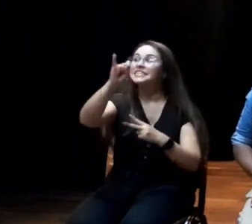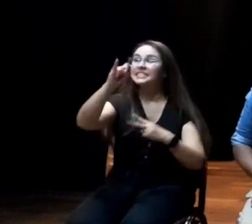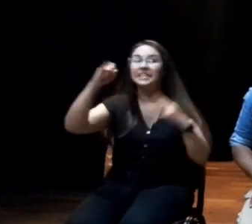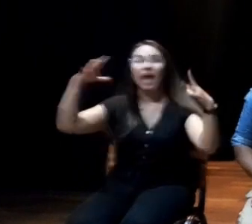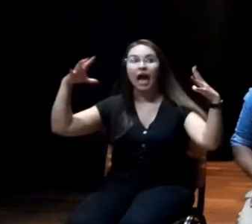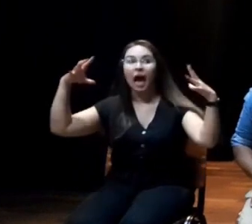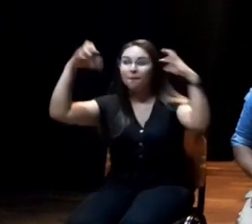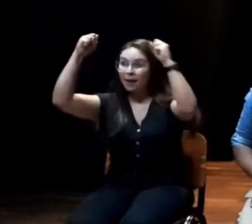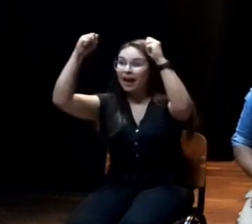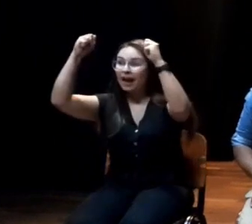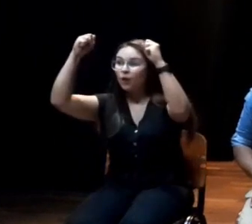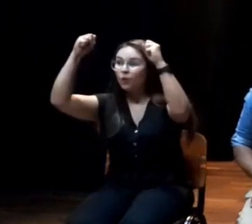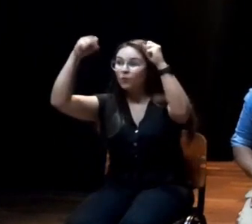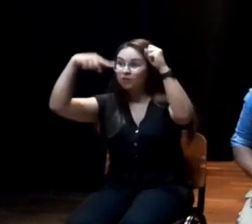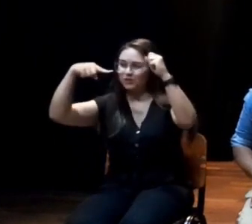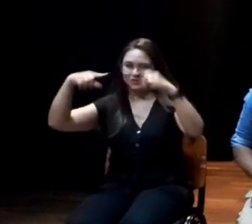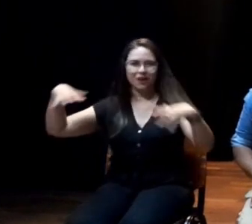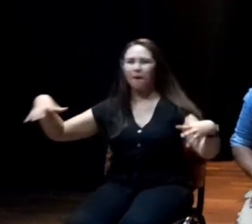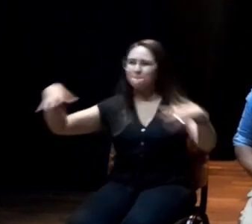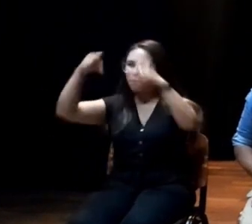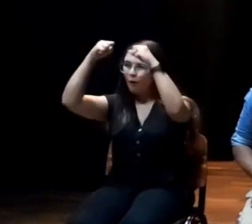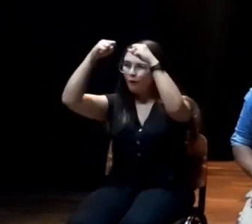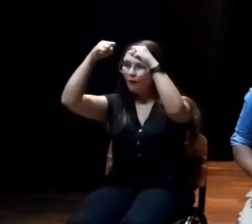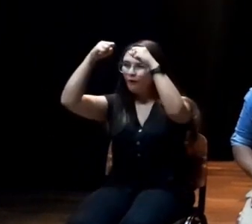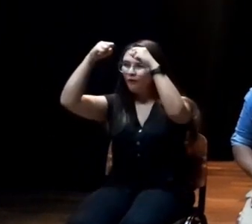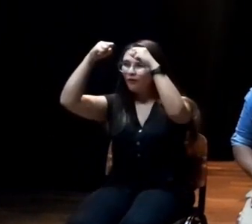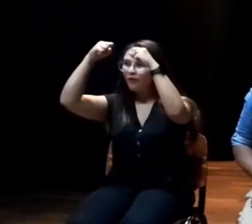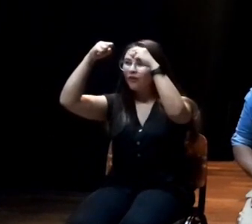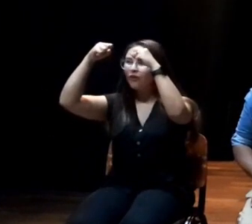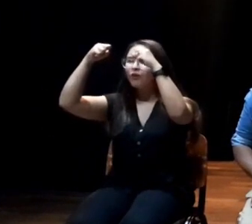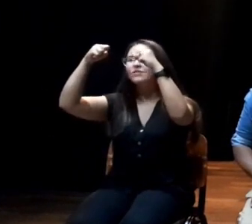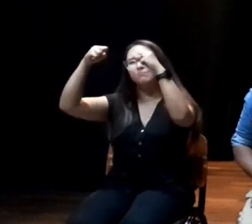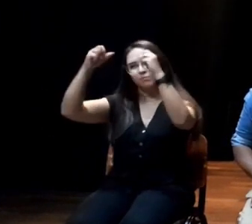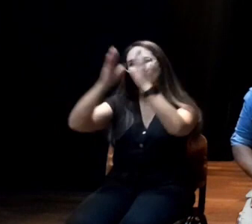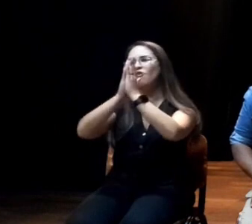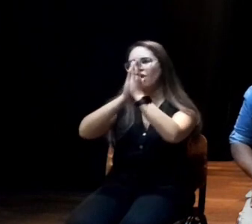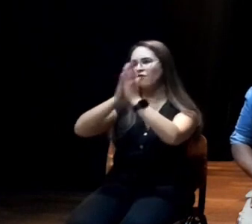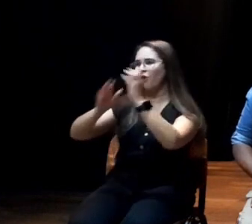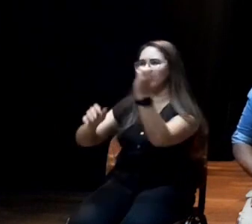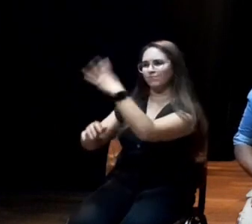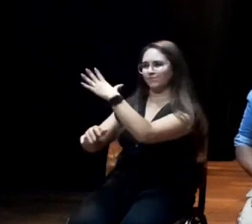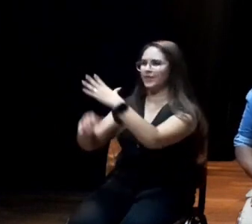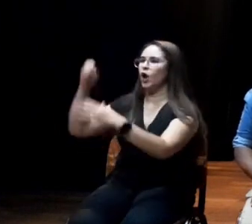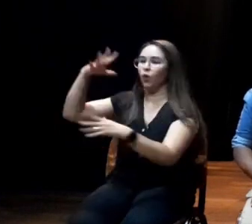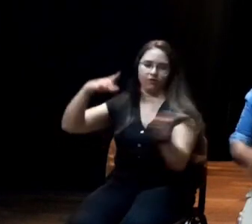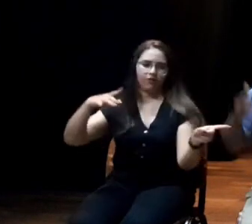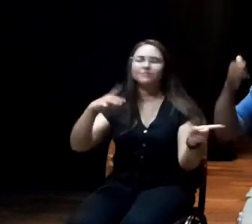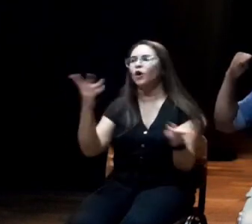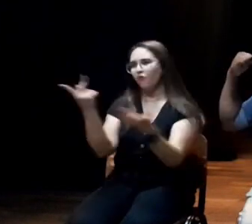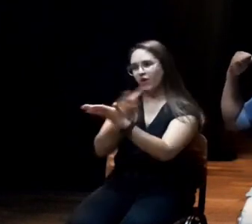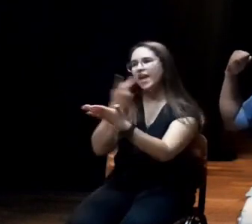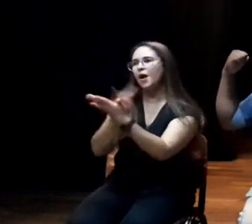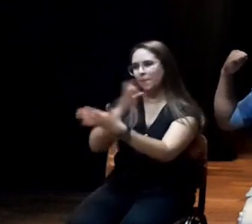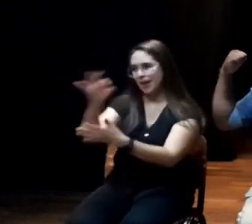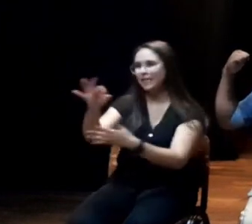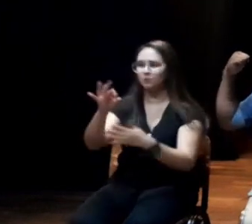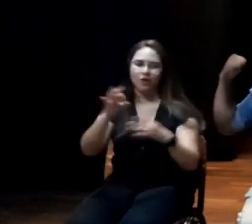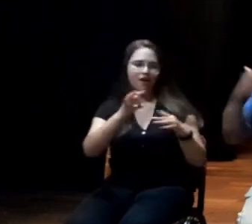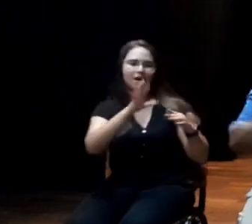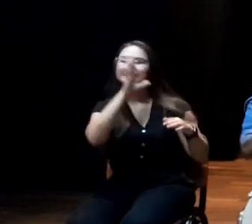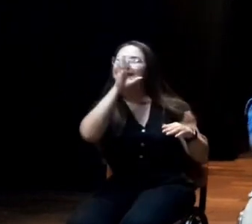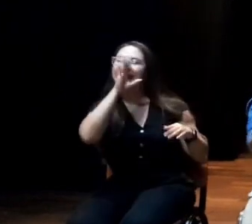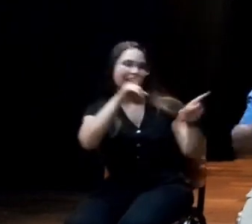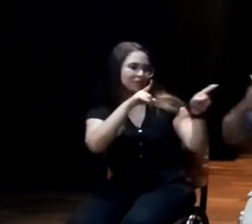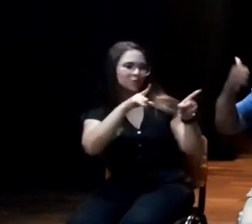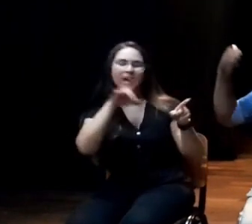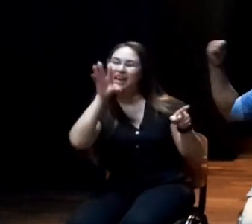né, a luz do teatro, direcionar seu canhão de luz no intérprete. Não, hoje foi erro mesmo. A gente, naquela cena do silêncio